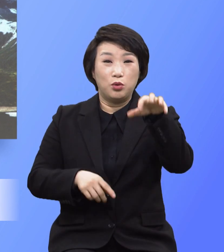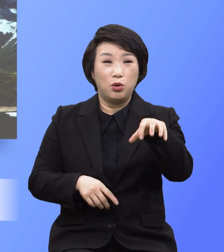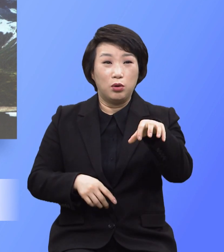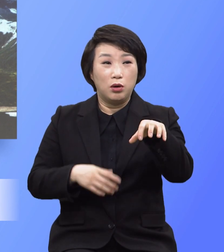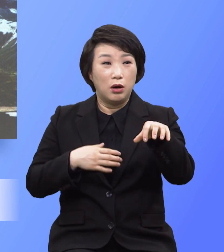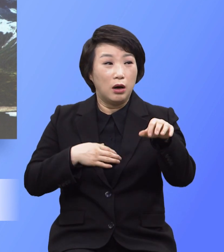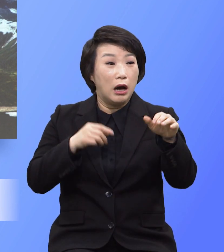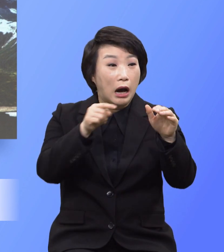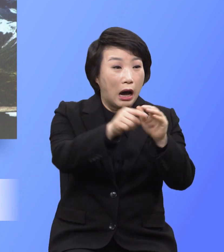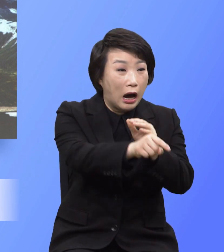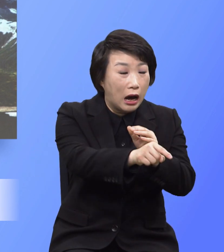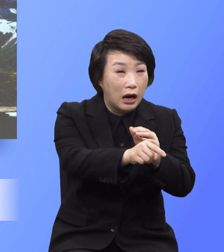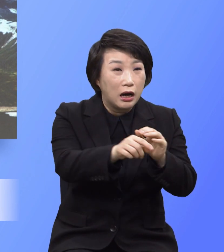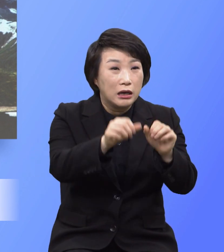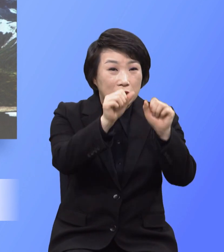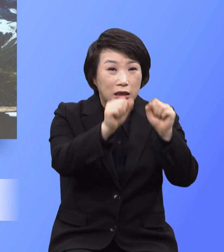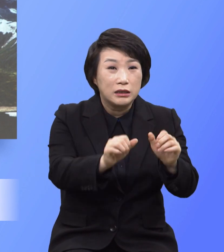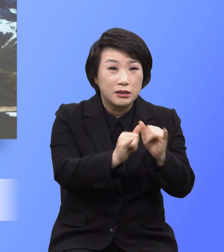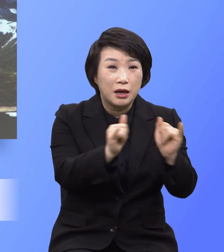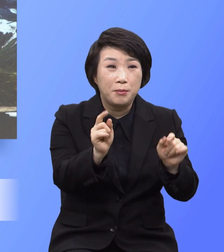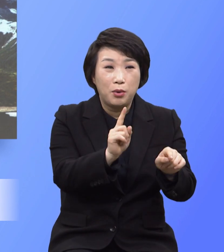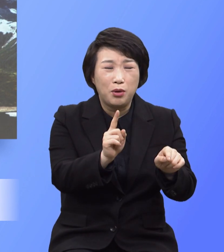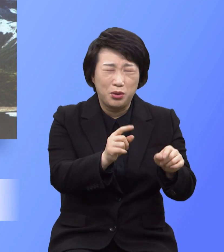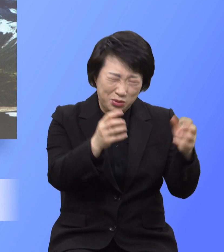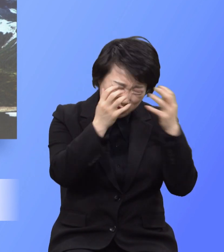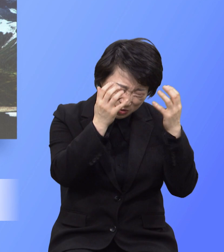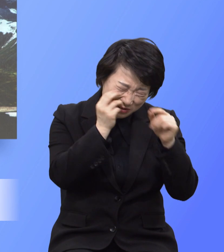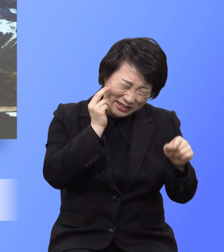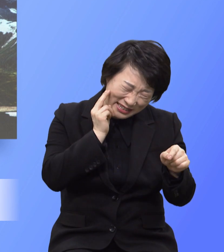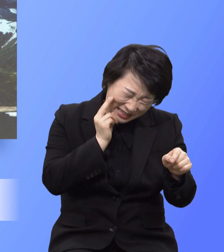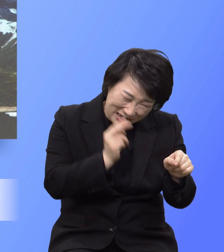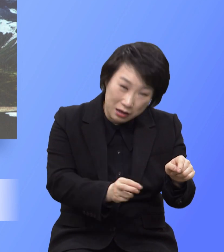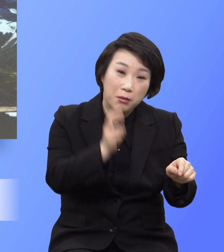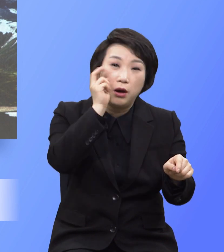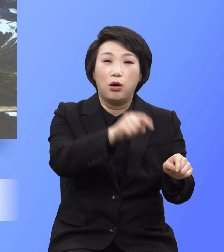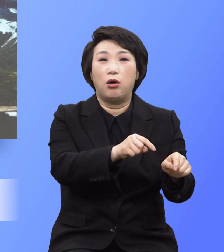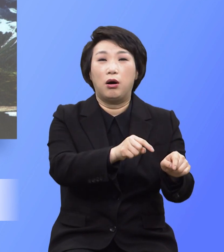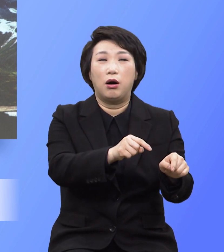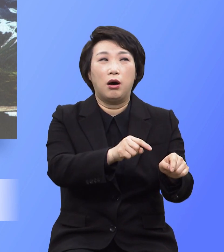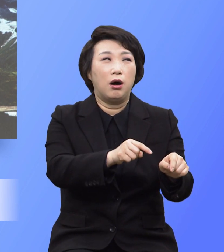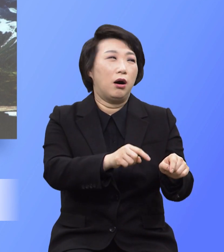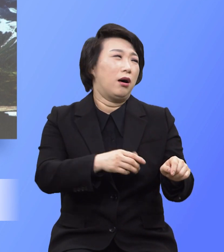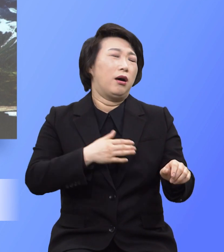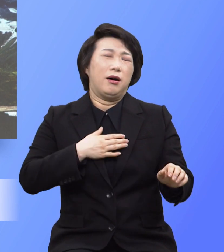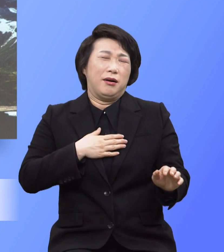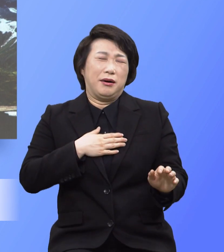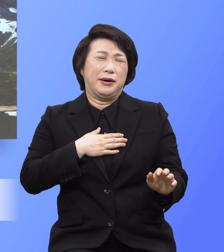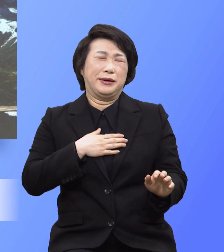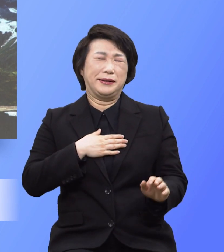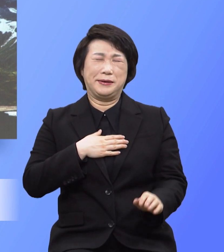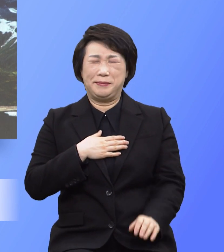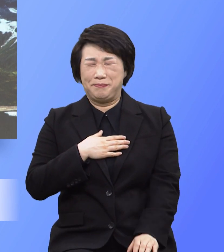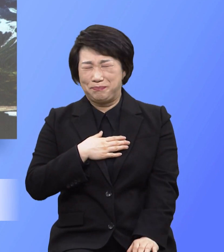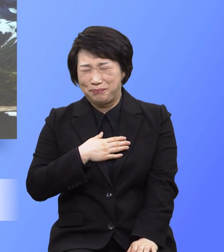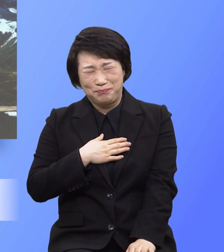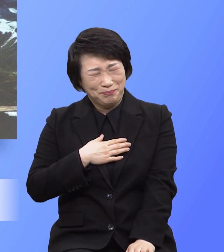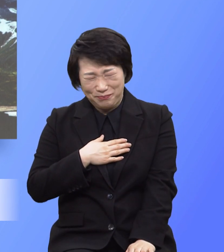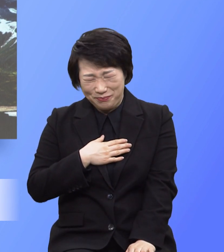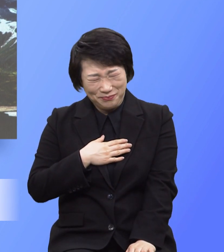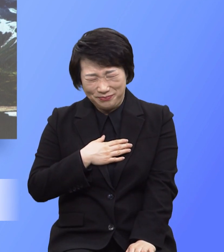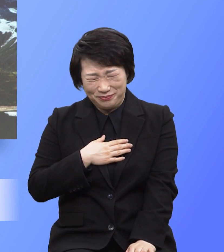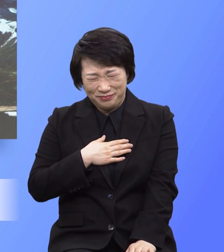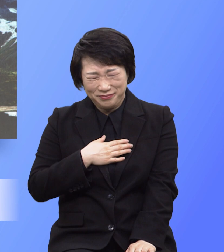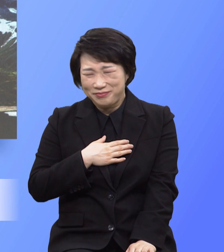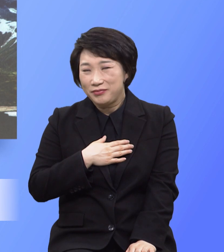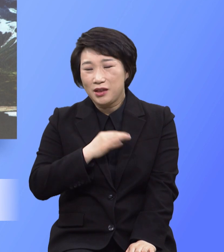가서 들어가 있는 사람은 얼마나 힘들을까 감히 생각조차 할 수